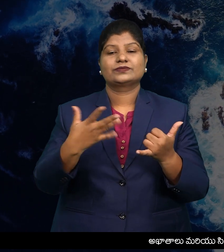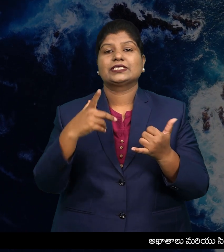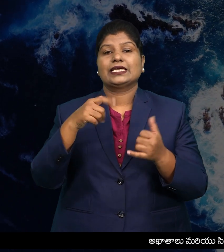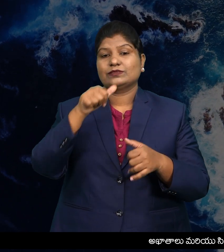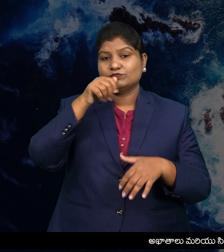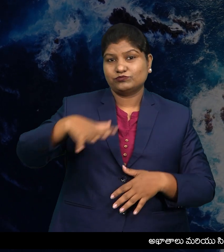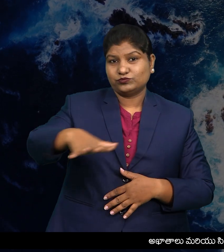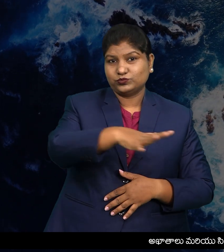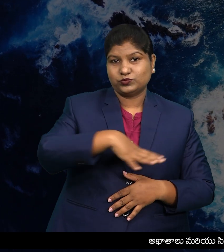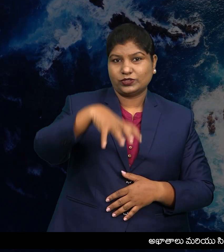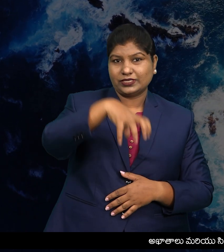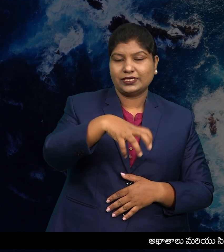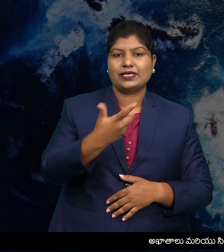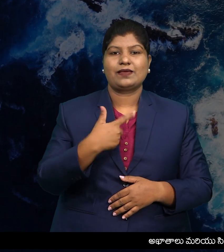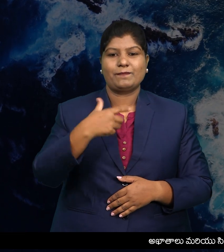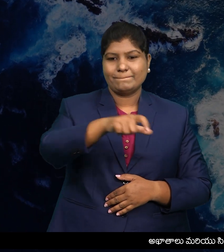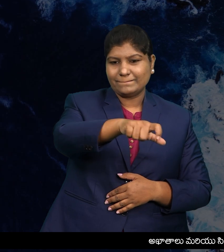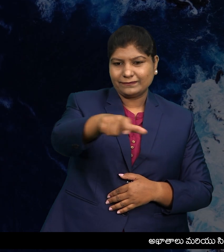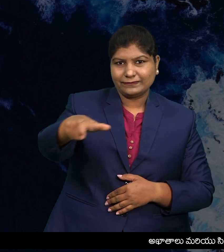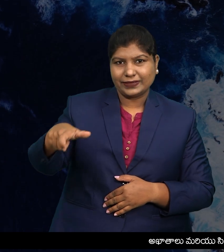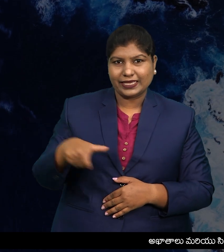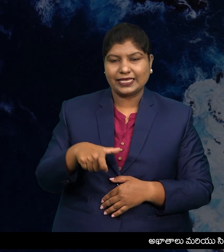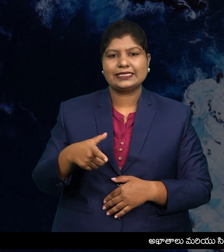అఖాతాలు మరియు సింధు శాఖల గురించి తెలుసుకుందాం.